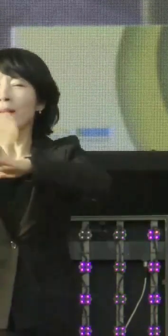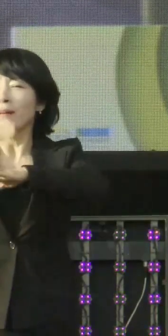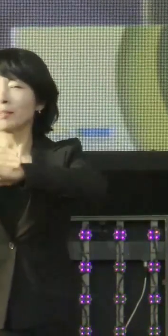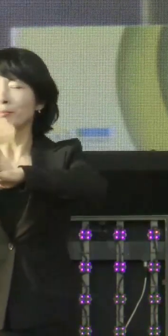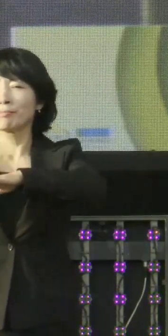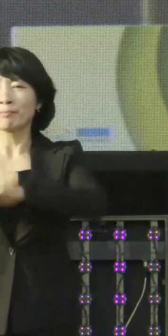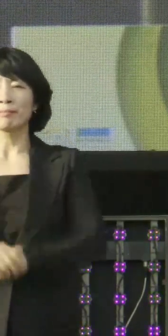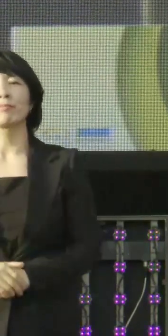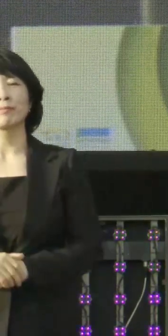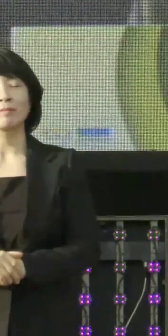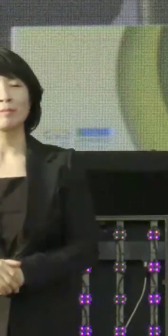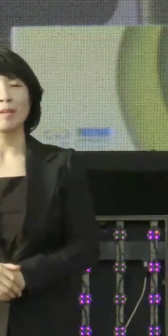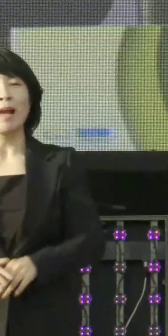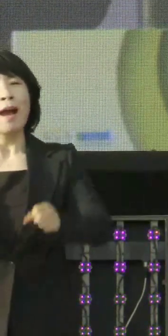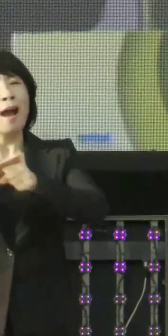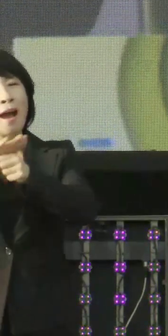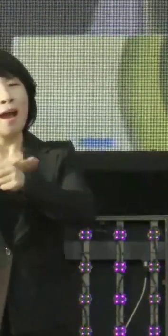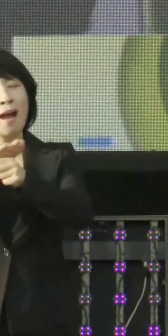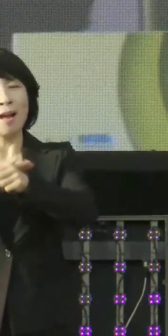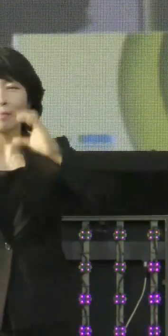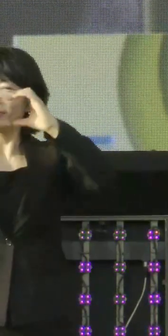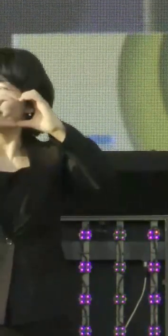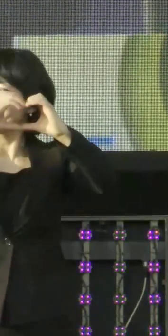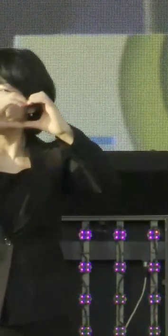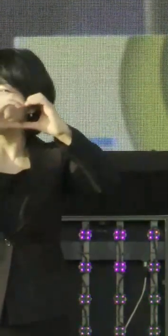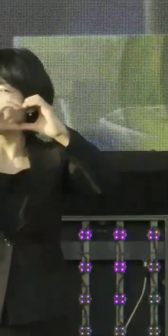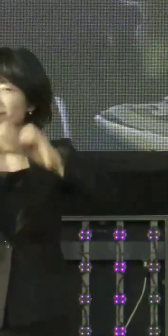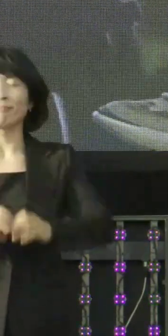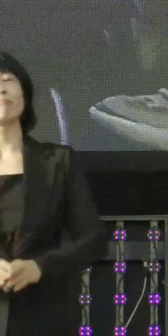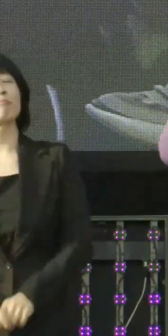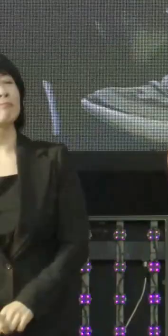고맙습니다. 그리고 사랑합니다.